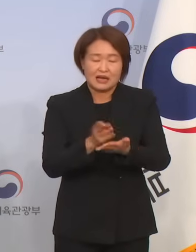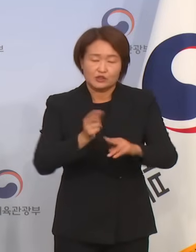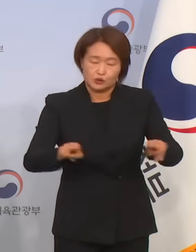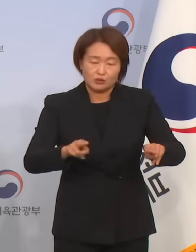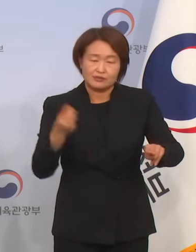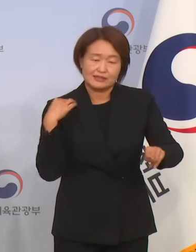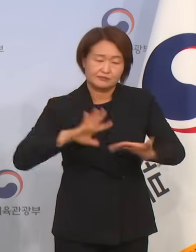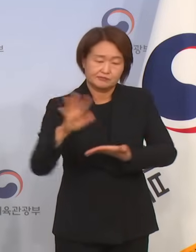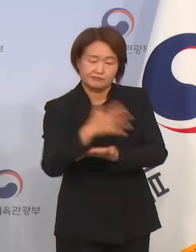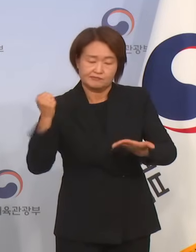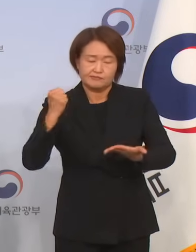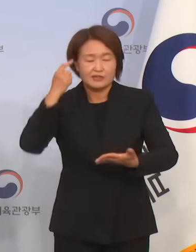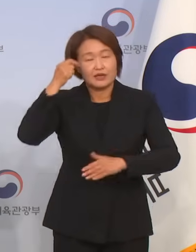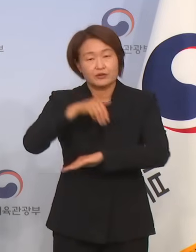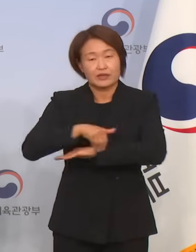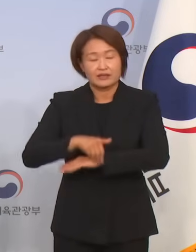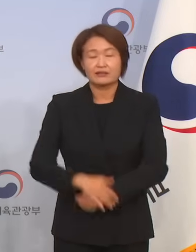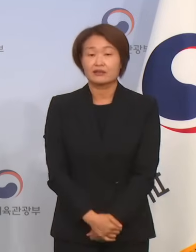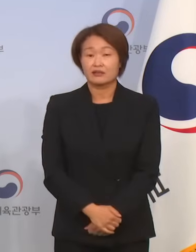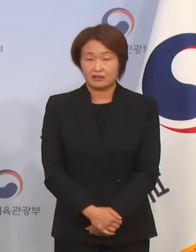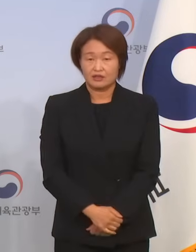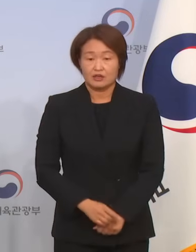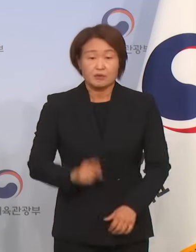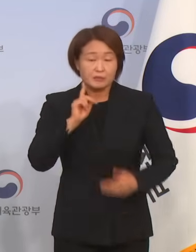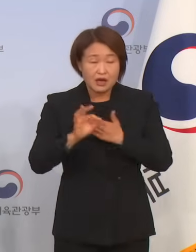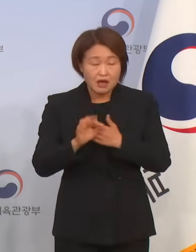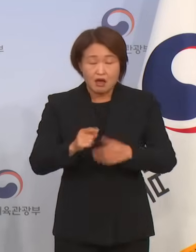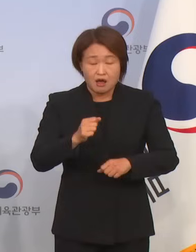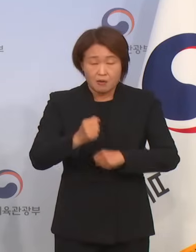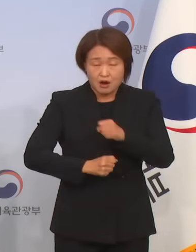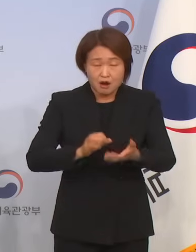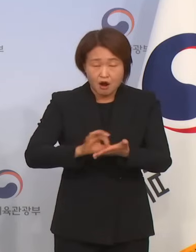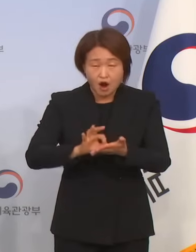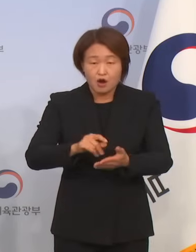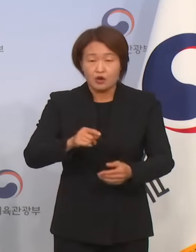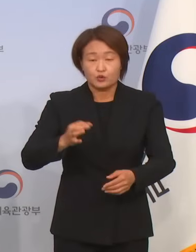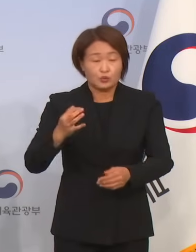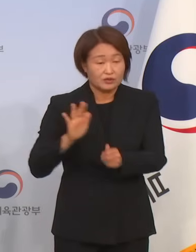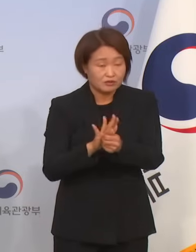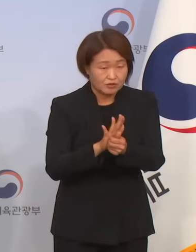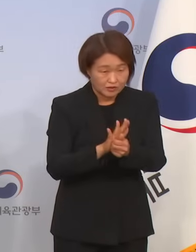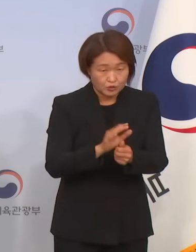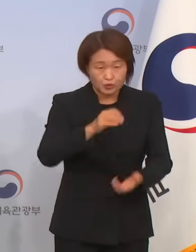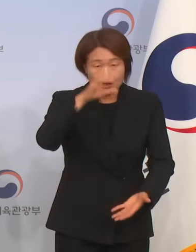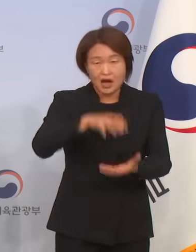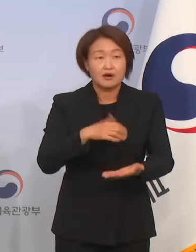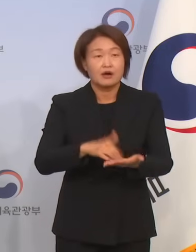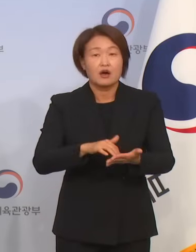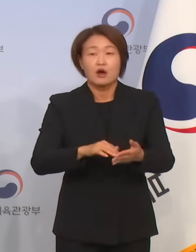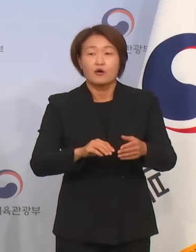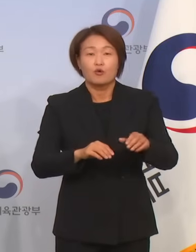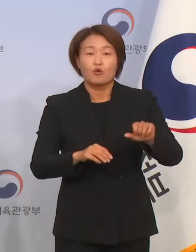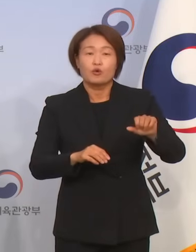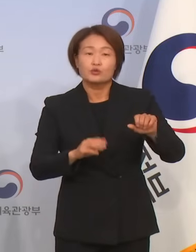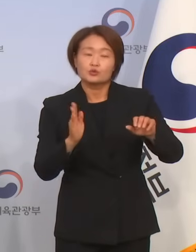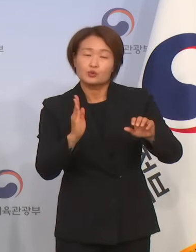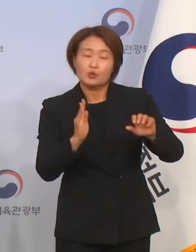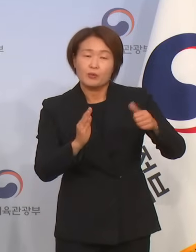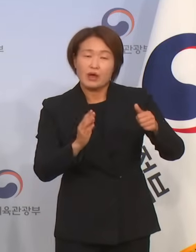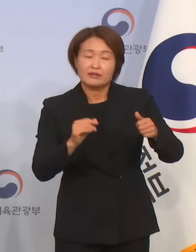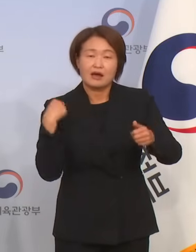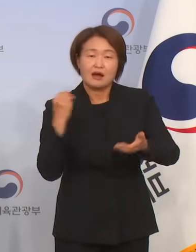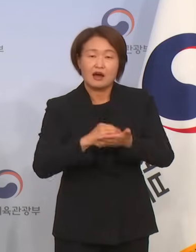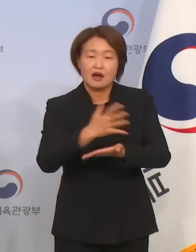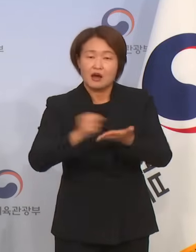환수하도록 하겠습니다. 제재 부과금의 경우 보조금 총액의 최대 500까지 환수가 가능한데 이